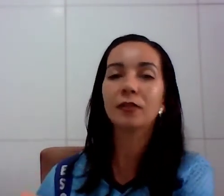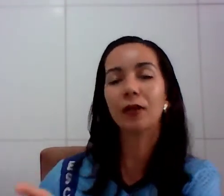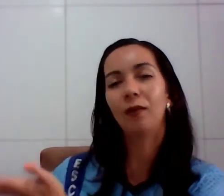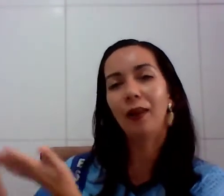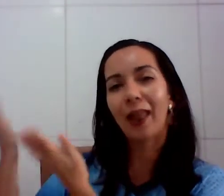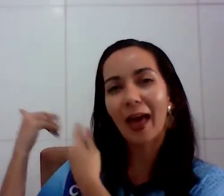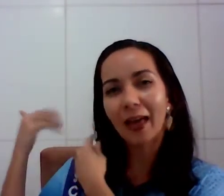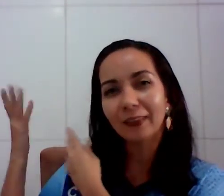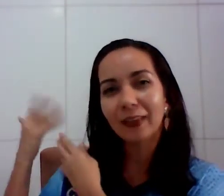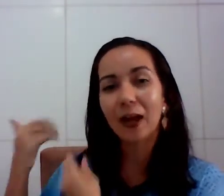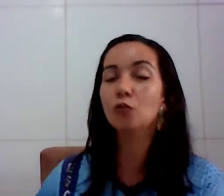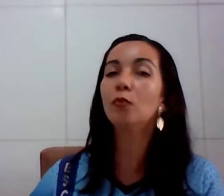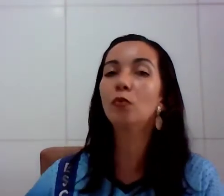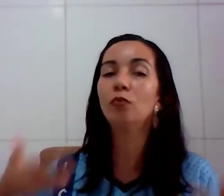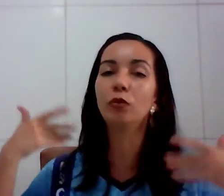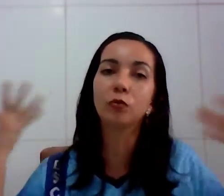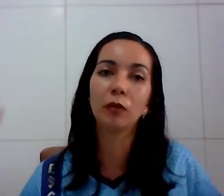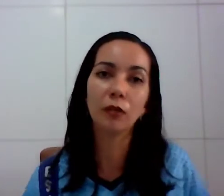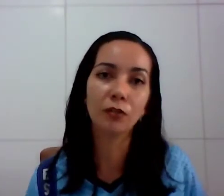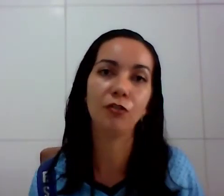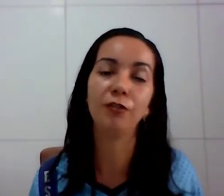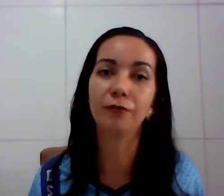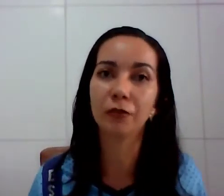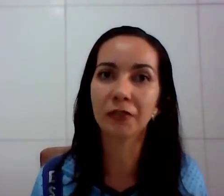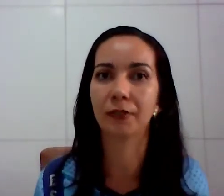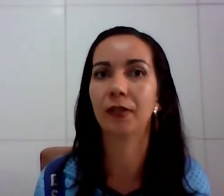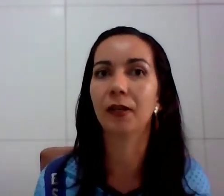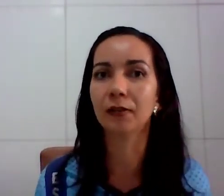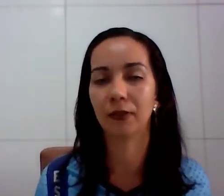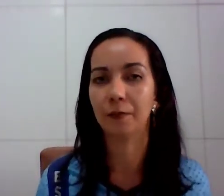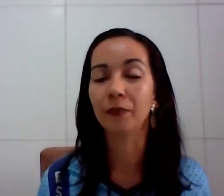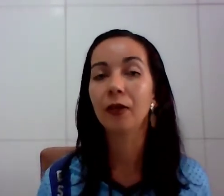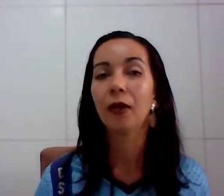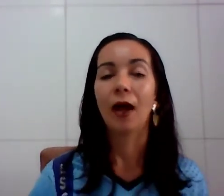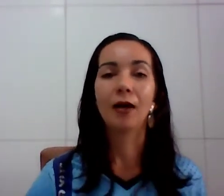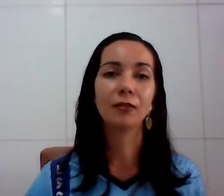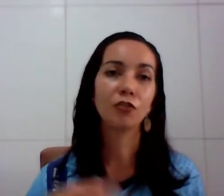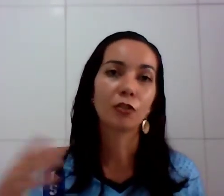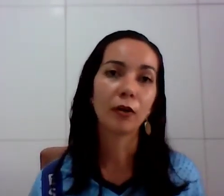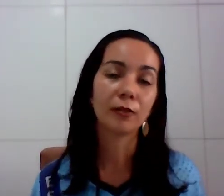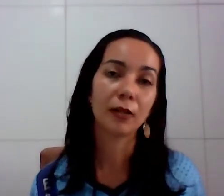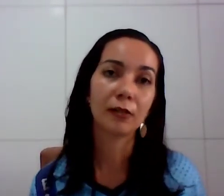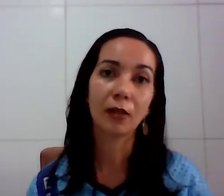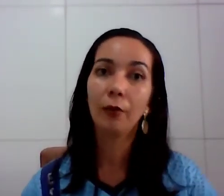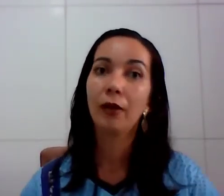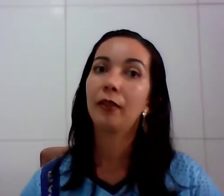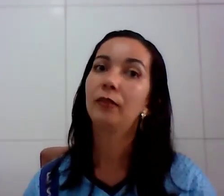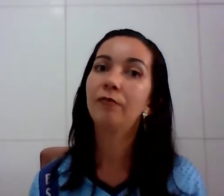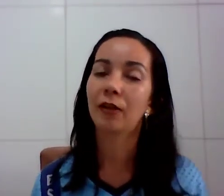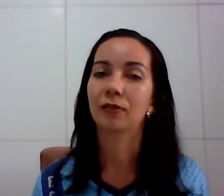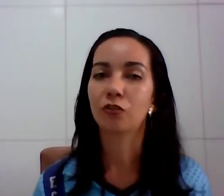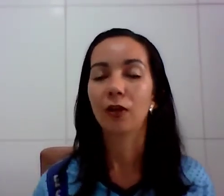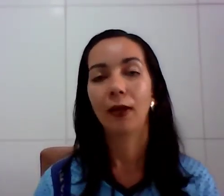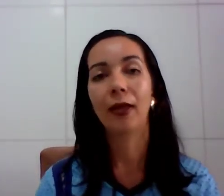aconteceram lá atrás, muito antes de você nascer. As histórias, elas são diversas.